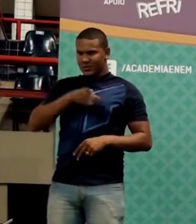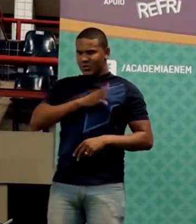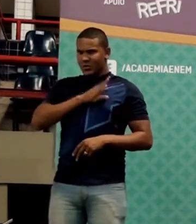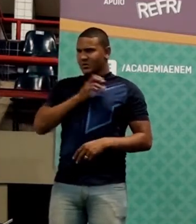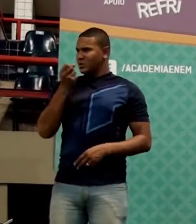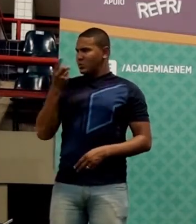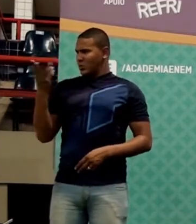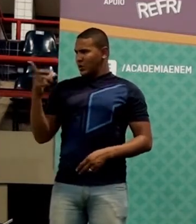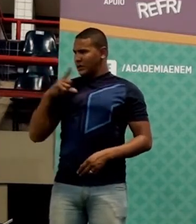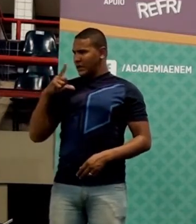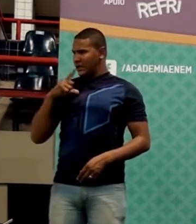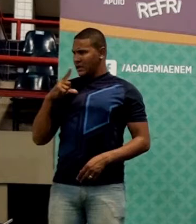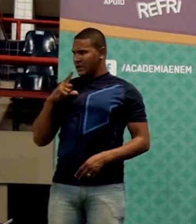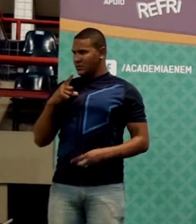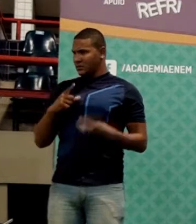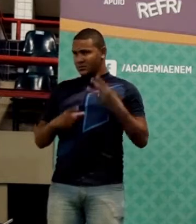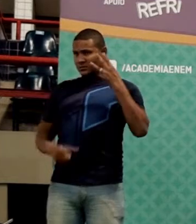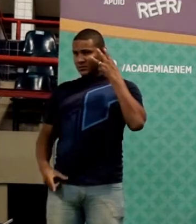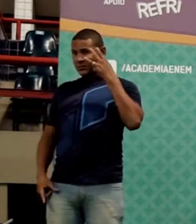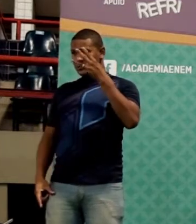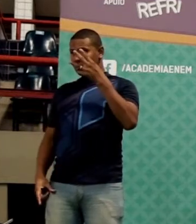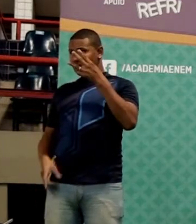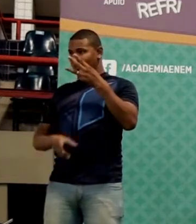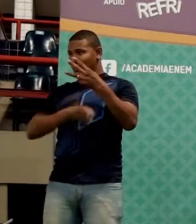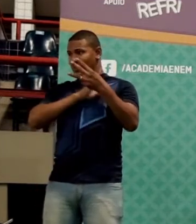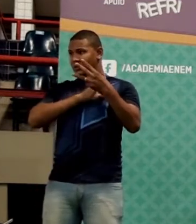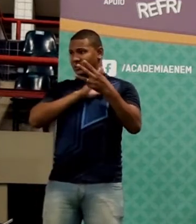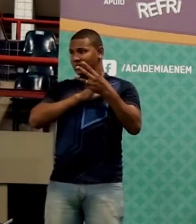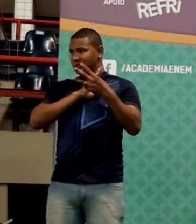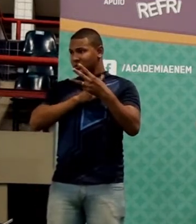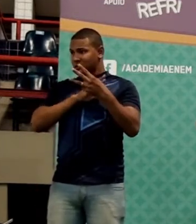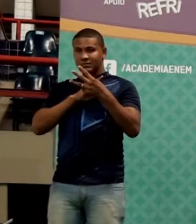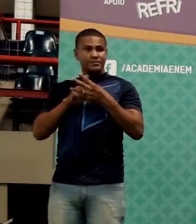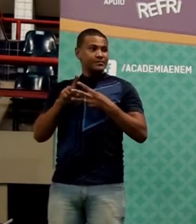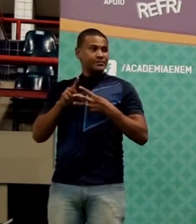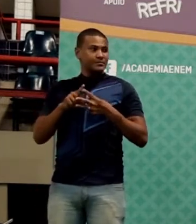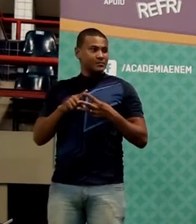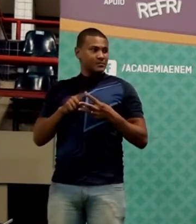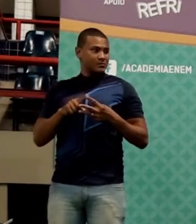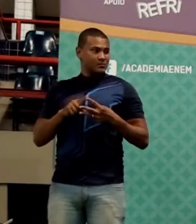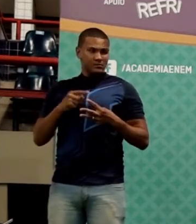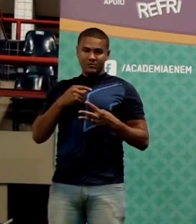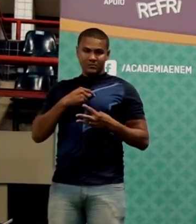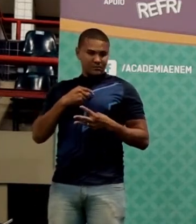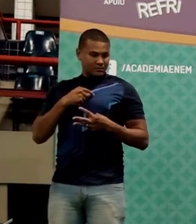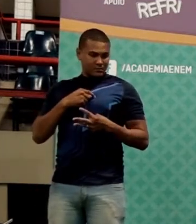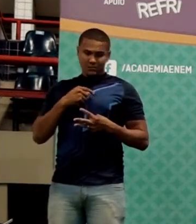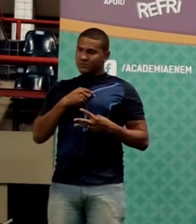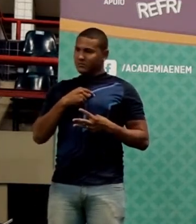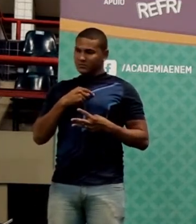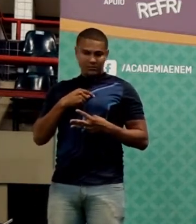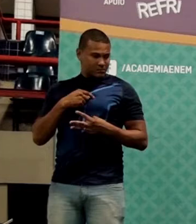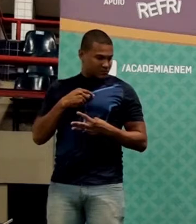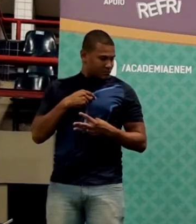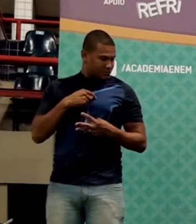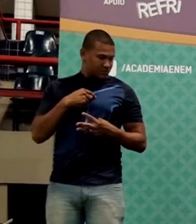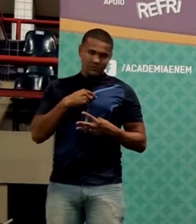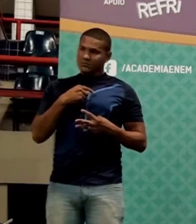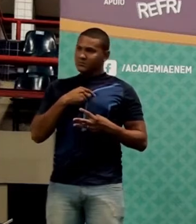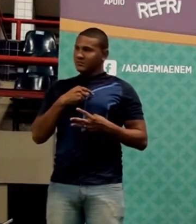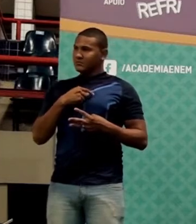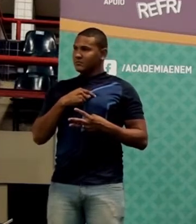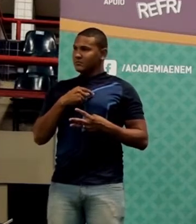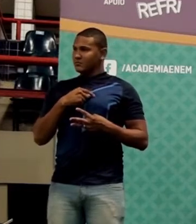Sabem? 3. Nós temos esse daqui. E esse daqui, ó, mais